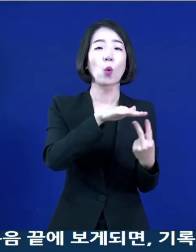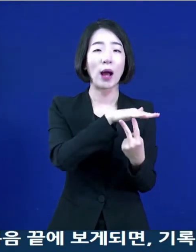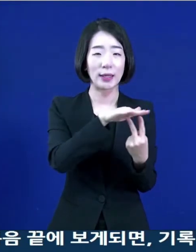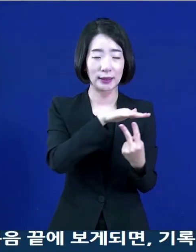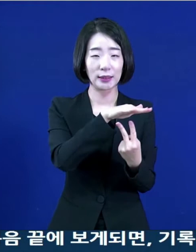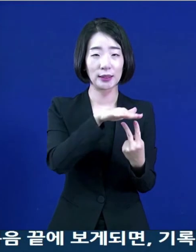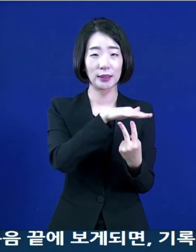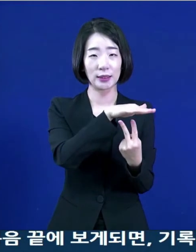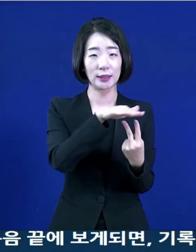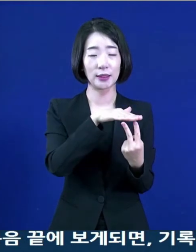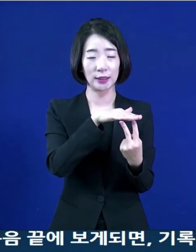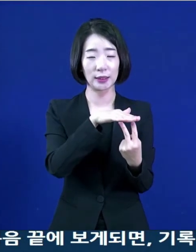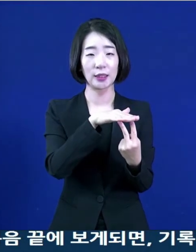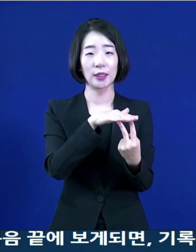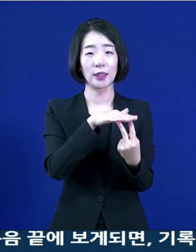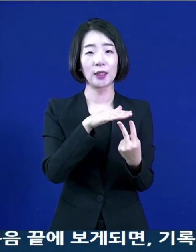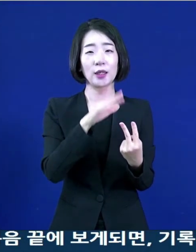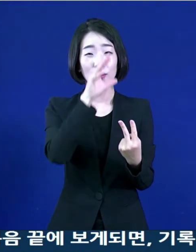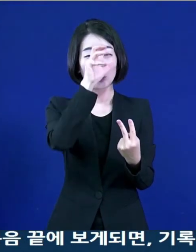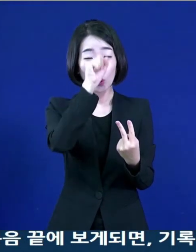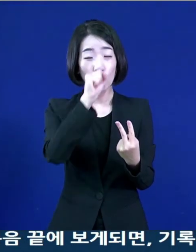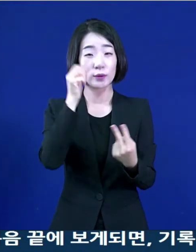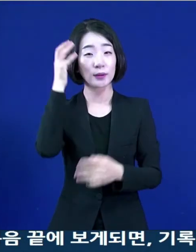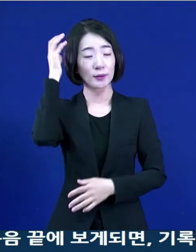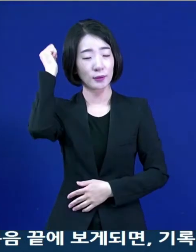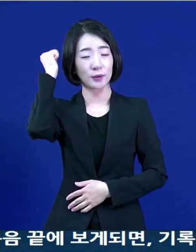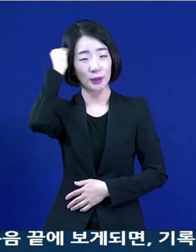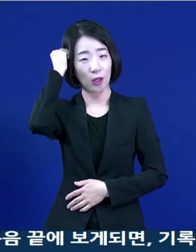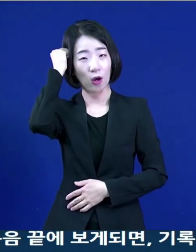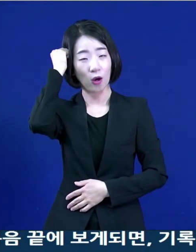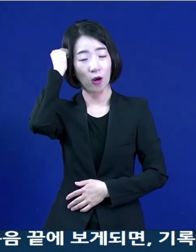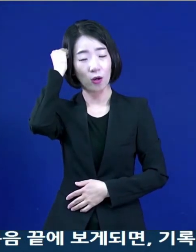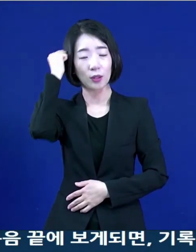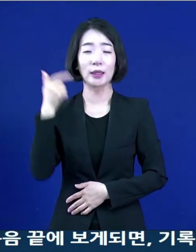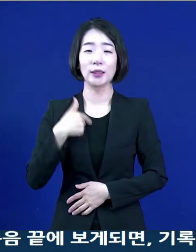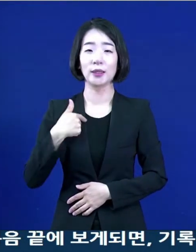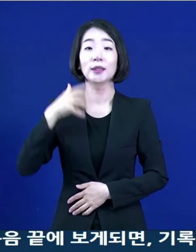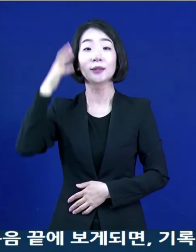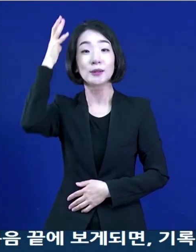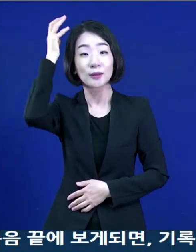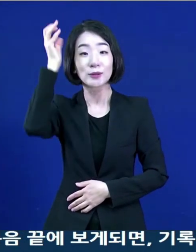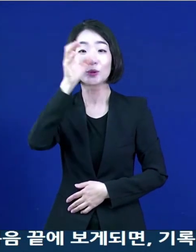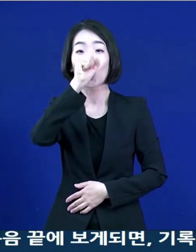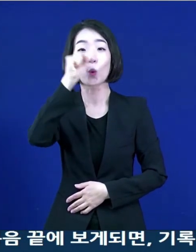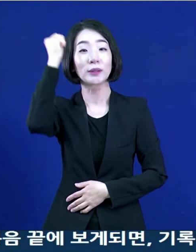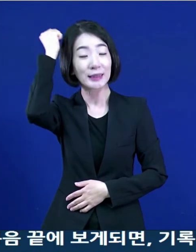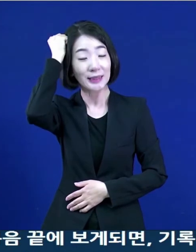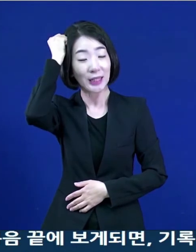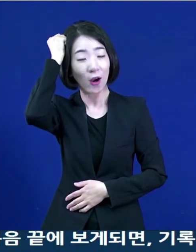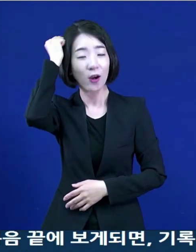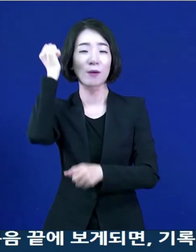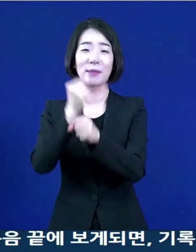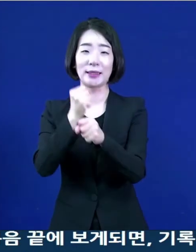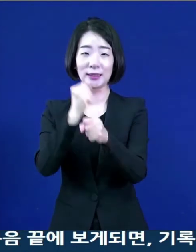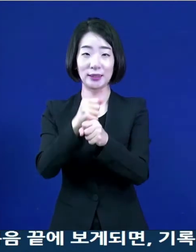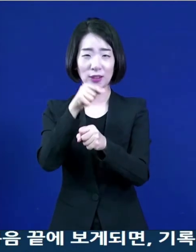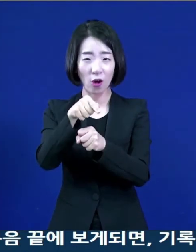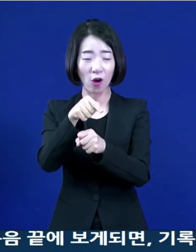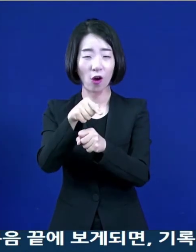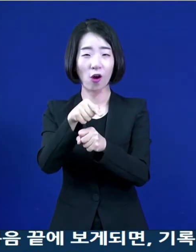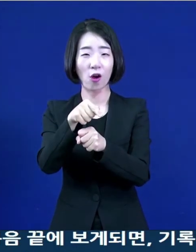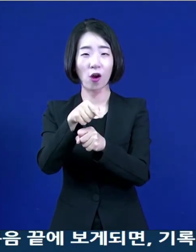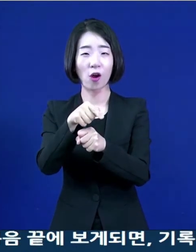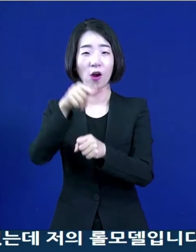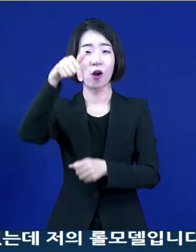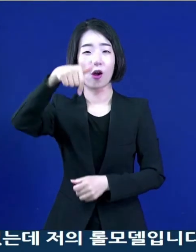기억이, 많이 좋은 기억을 만드는 이 모습이 뭐냐면 가꾸는 자의 모습입니다. 가꾸는